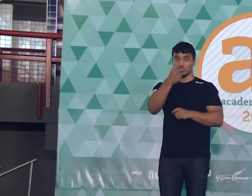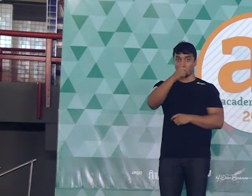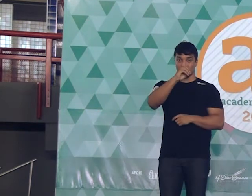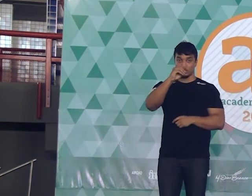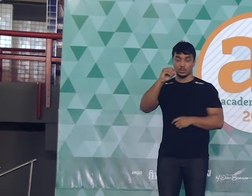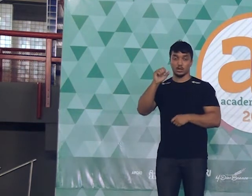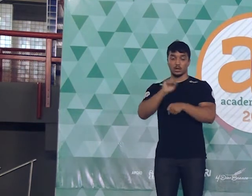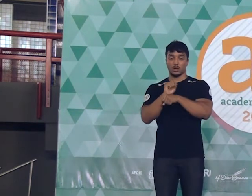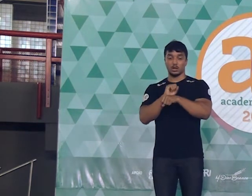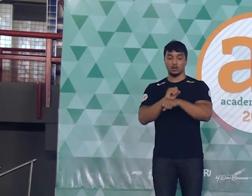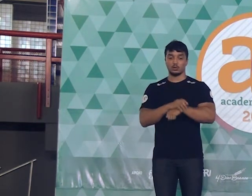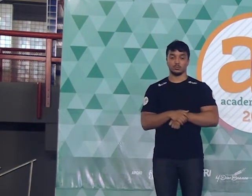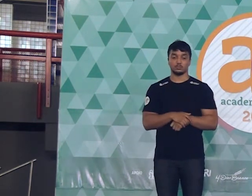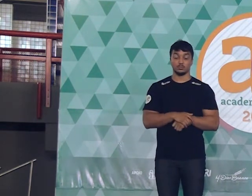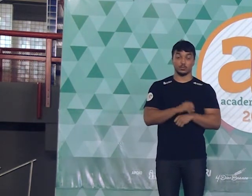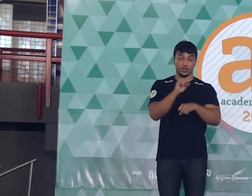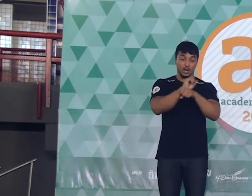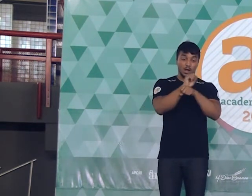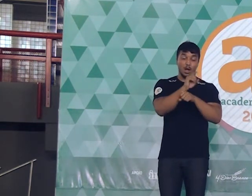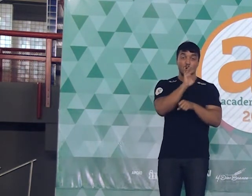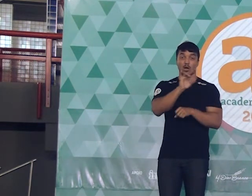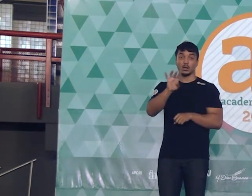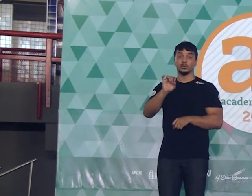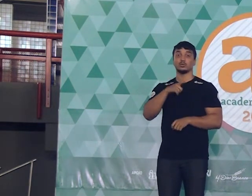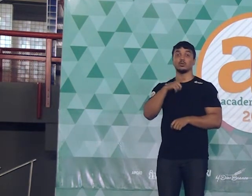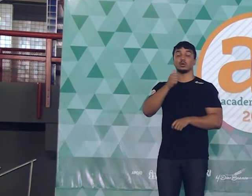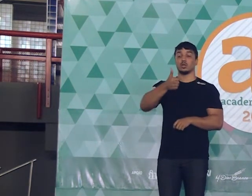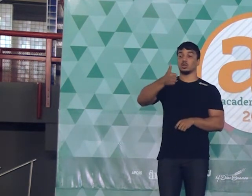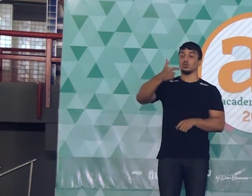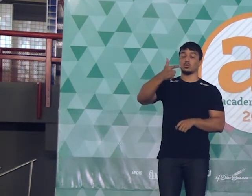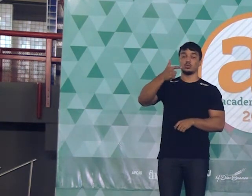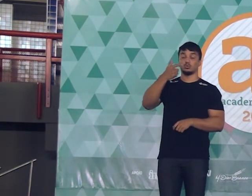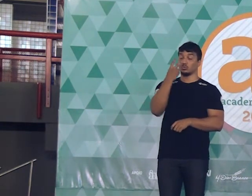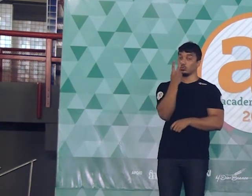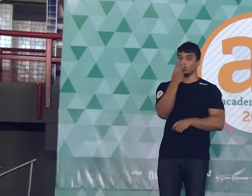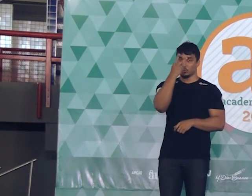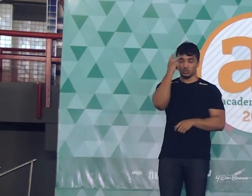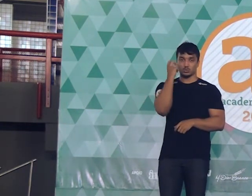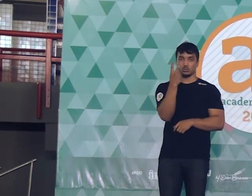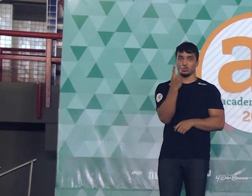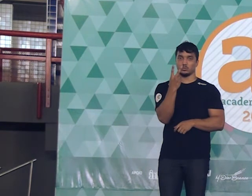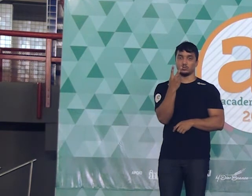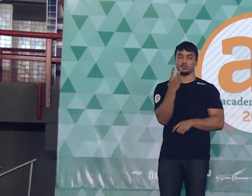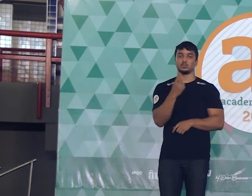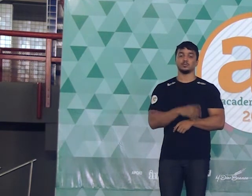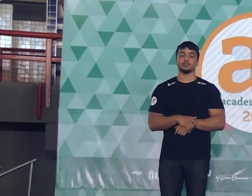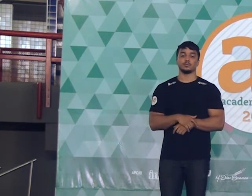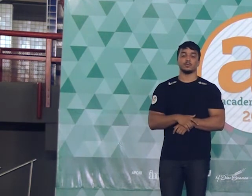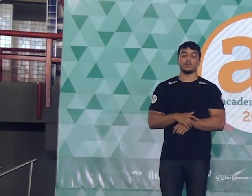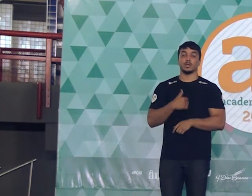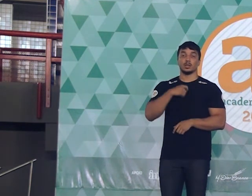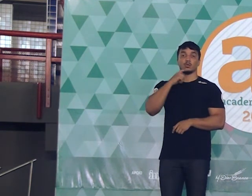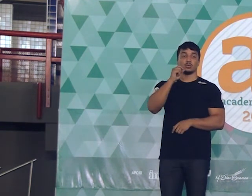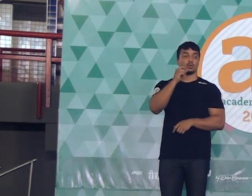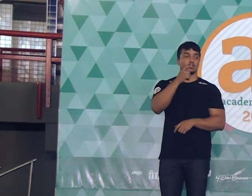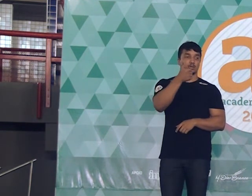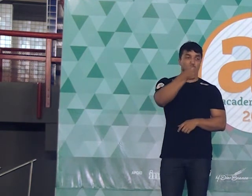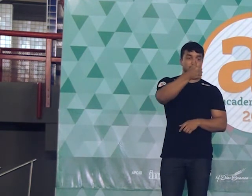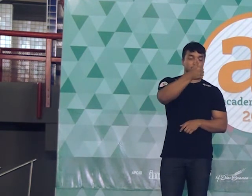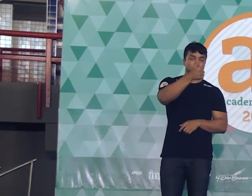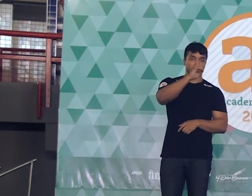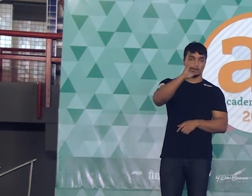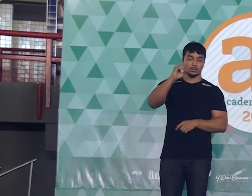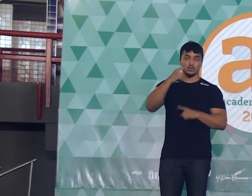carros. Cada carro transporta 2 passageiros. Aí eu vou ter o quê? 100 vezes